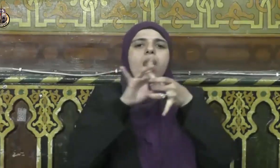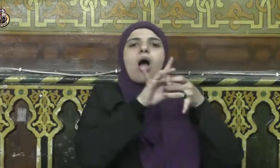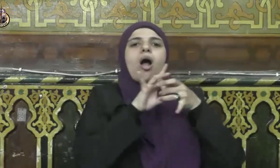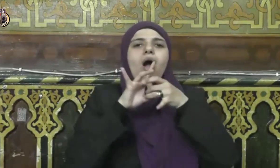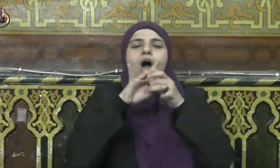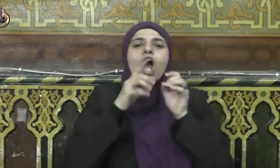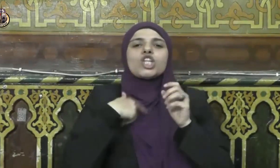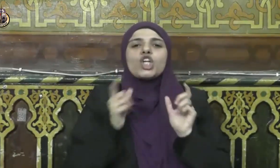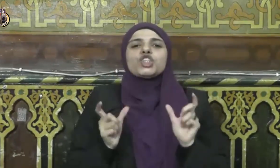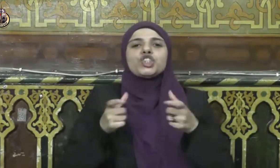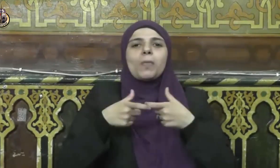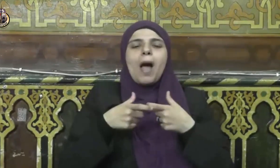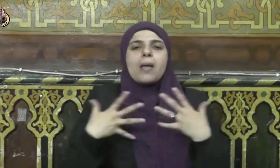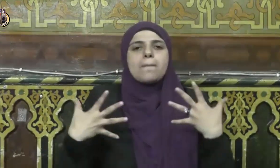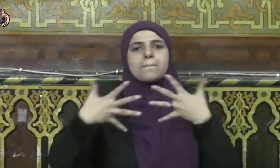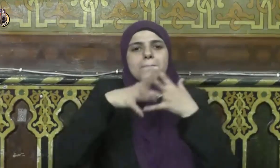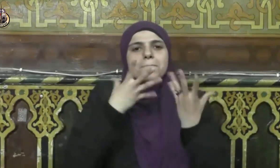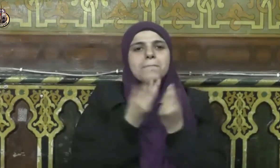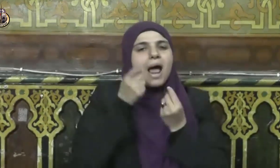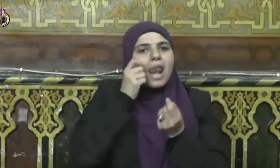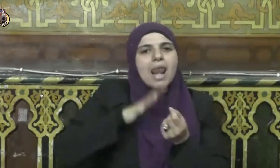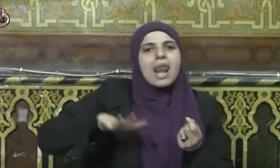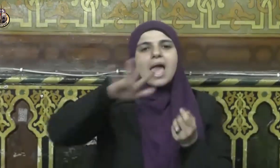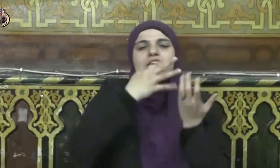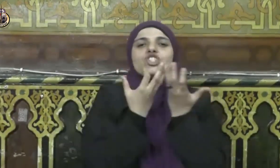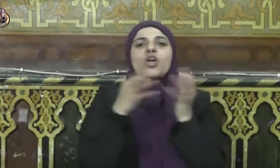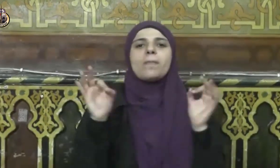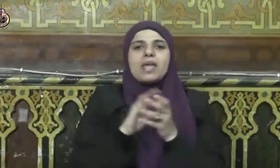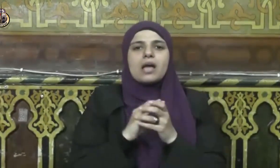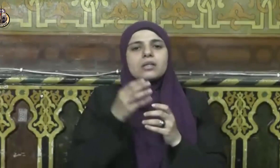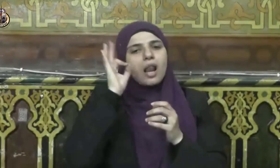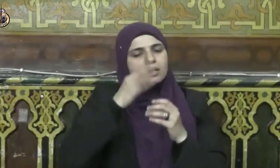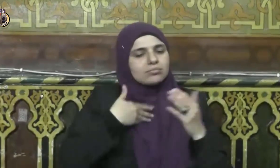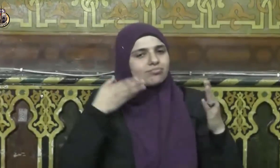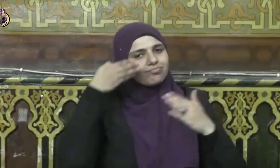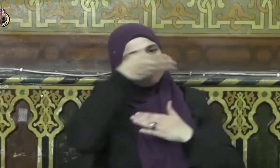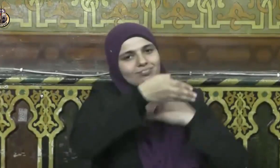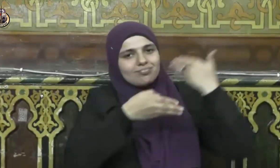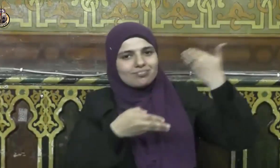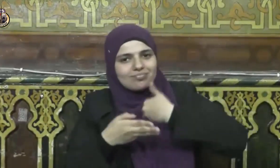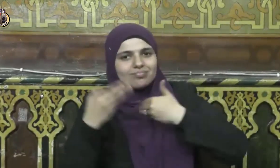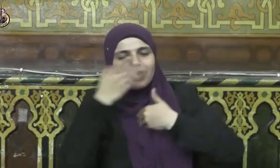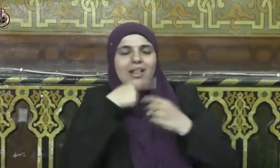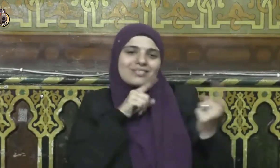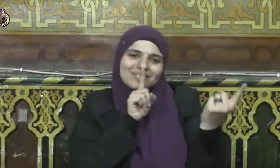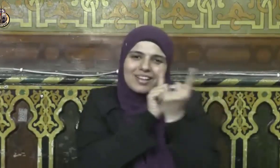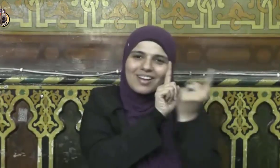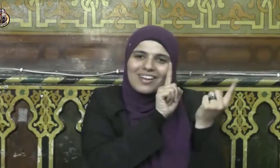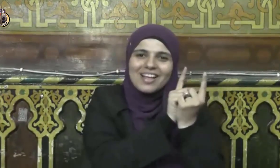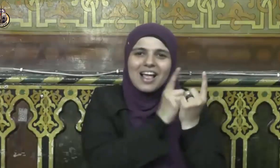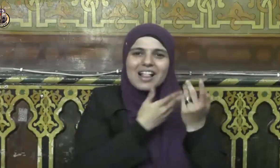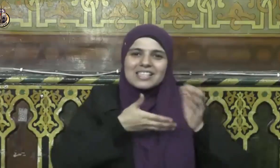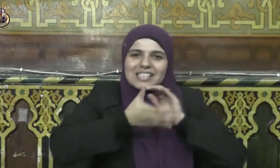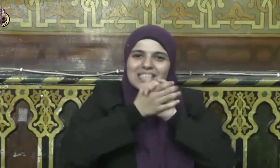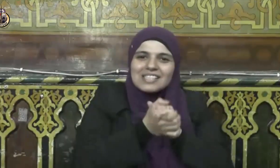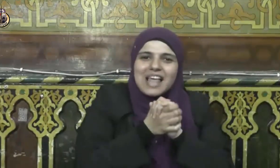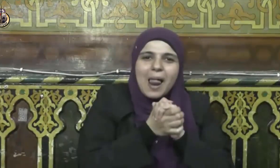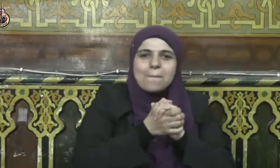على توطيد العلاقات الاجتماعية بين الناس جميعا، بالتزاور والتلاقي